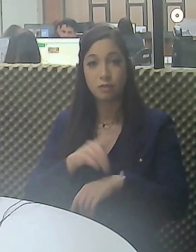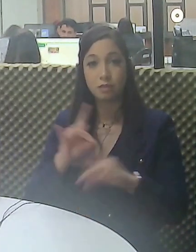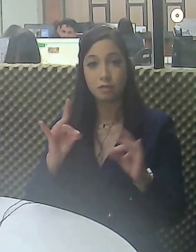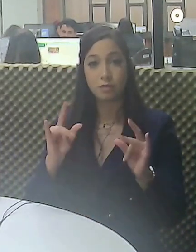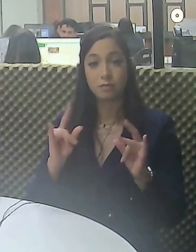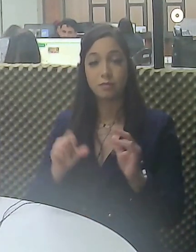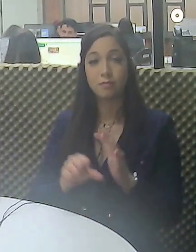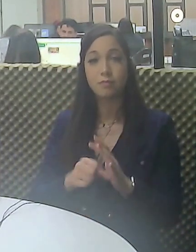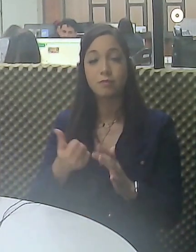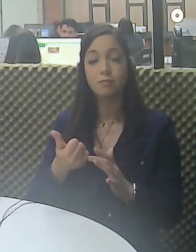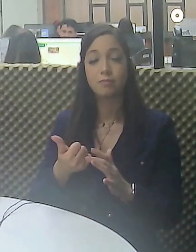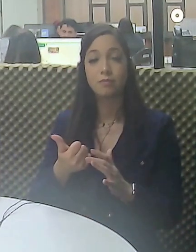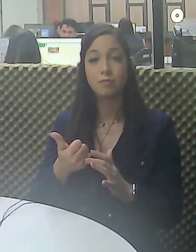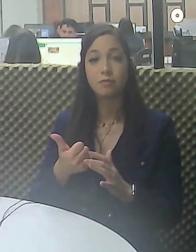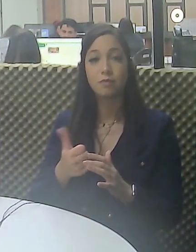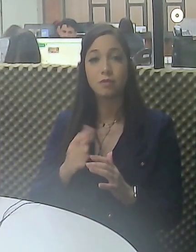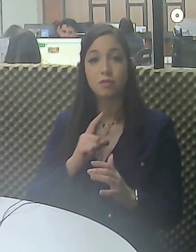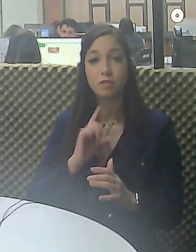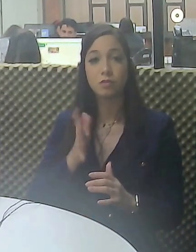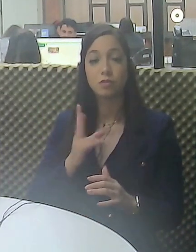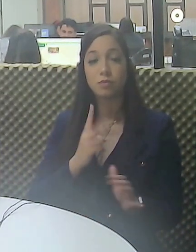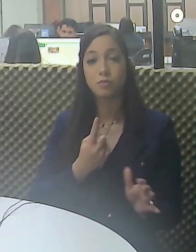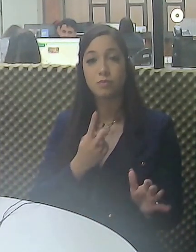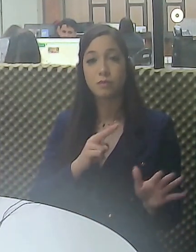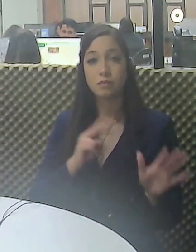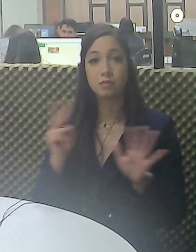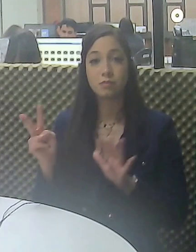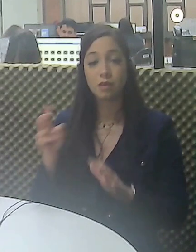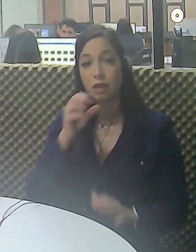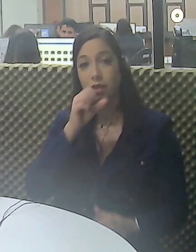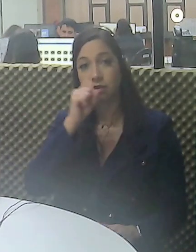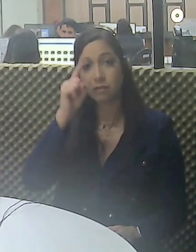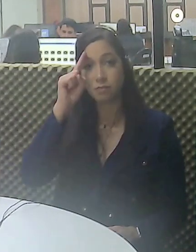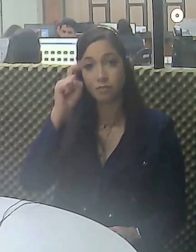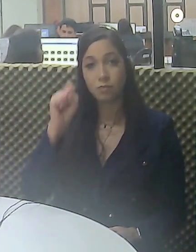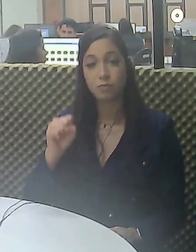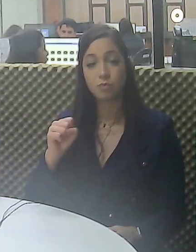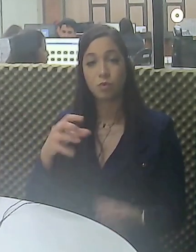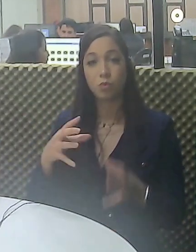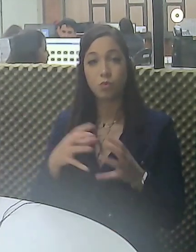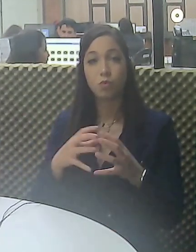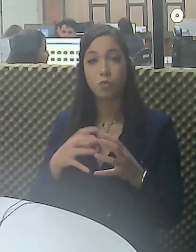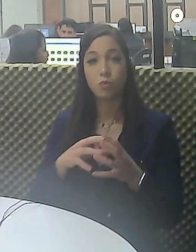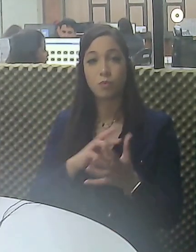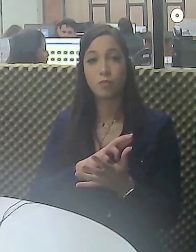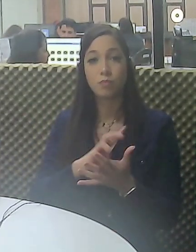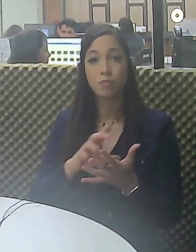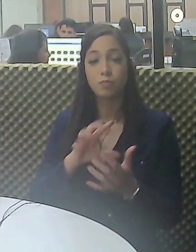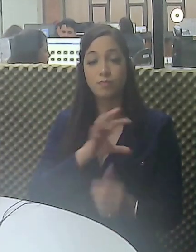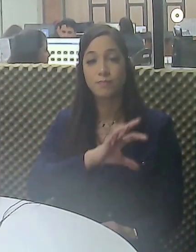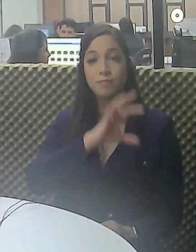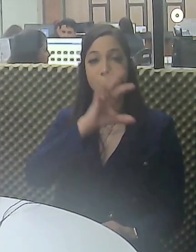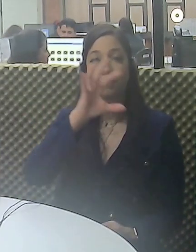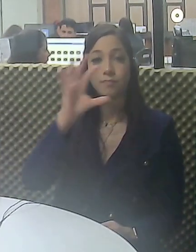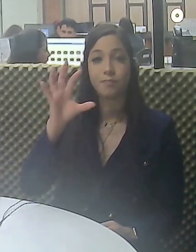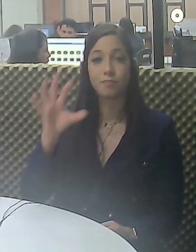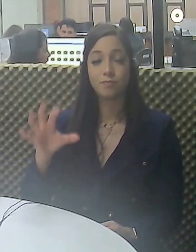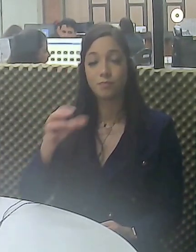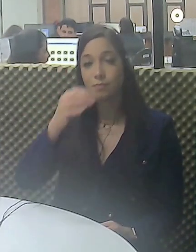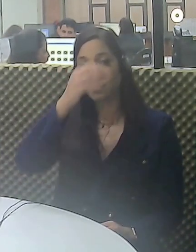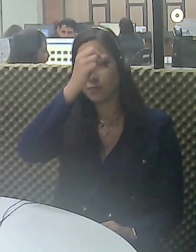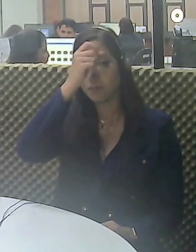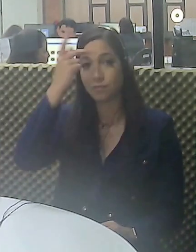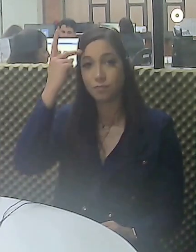do Mutirão Cidade Limpa completou uma semana no último sábado, dia 8. Com equipes de diversos setores, a Prefeitura de Uberlândia